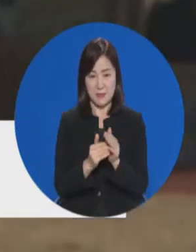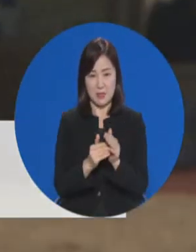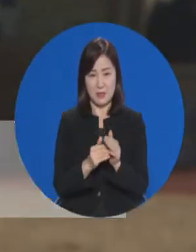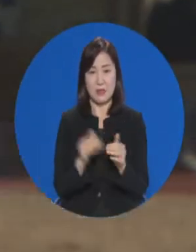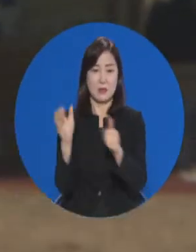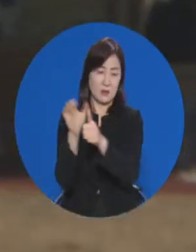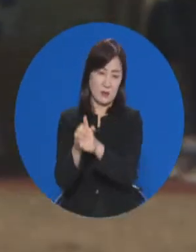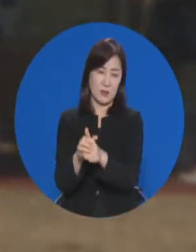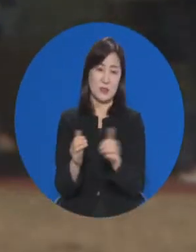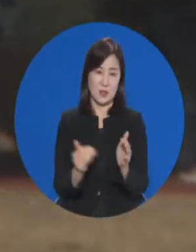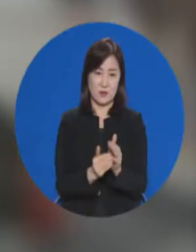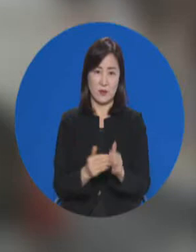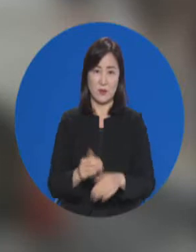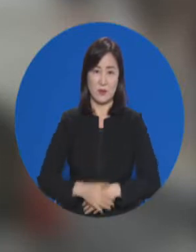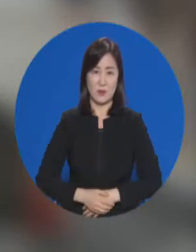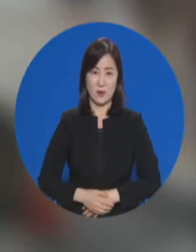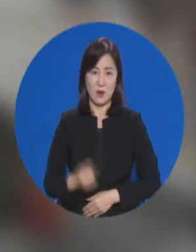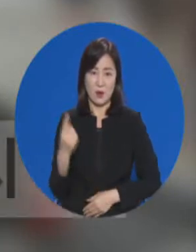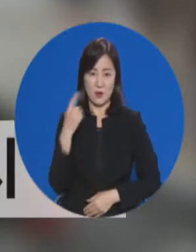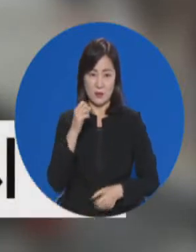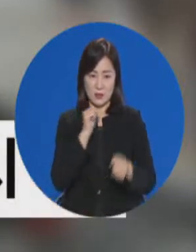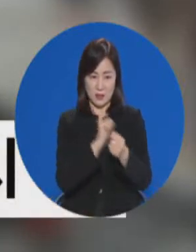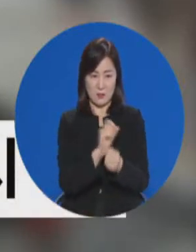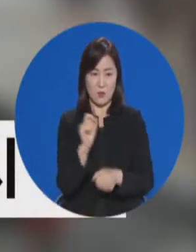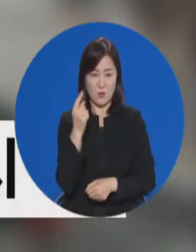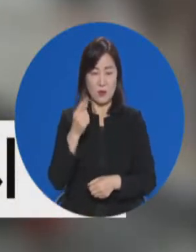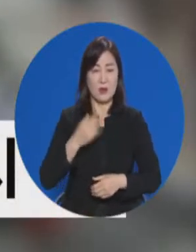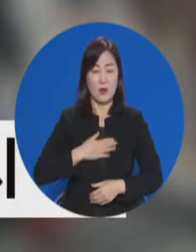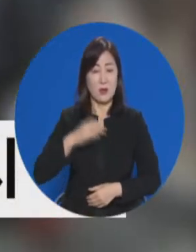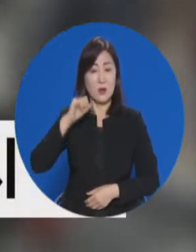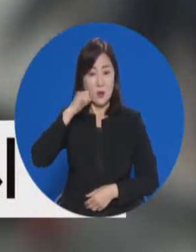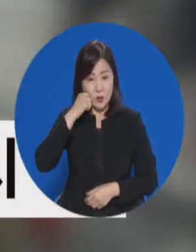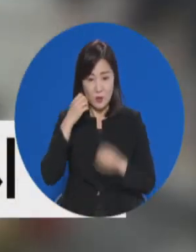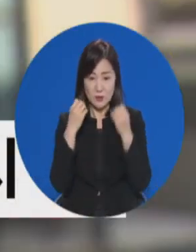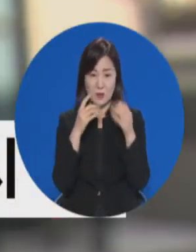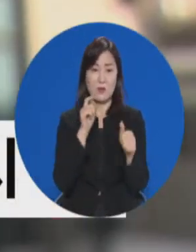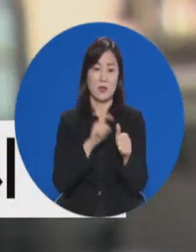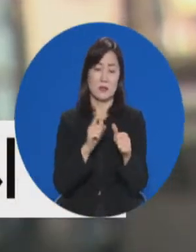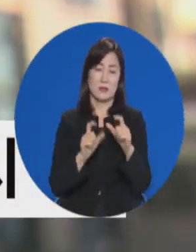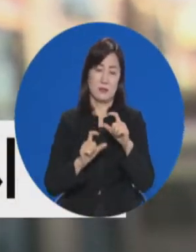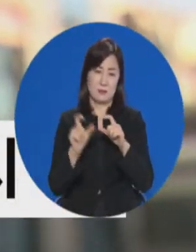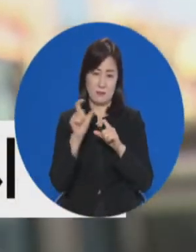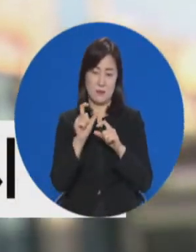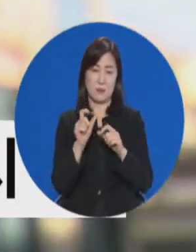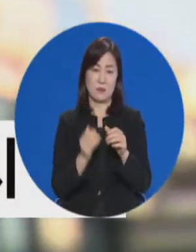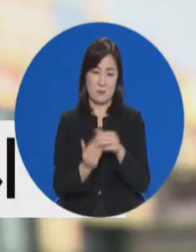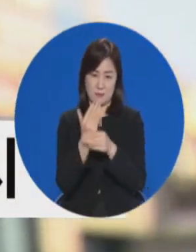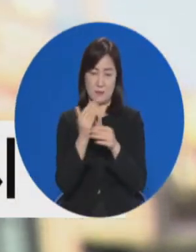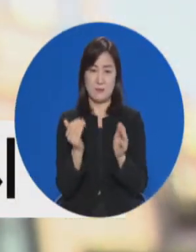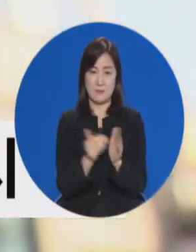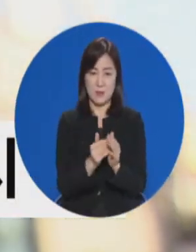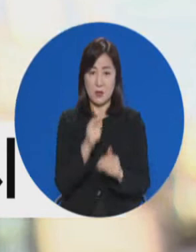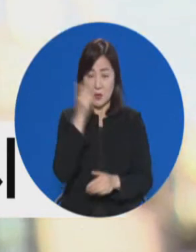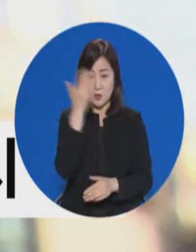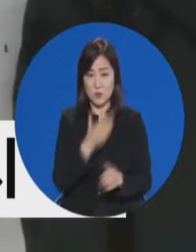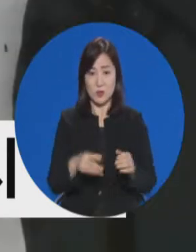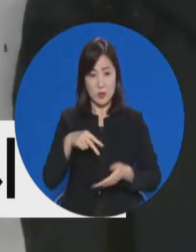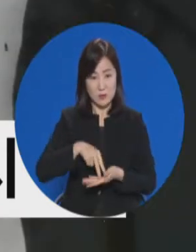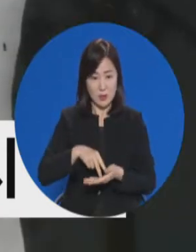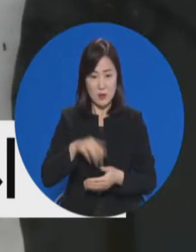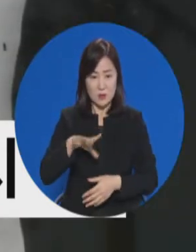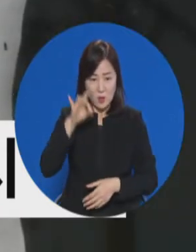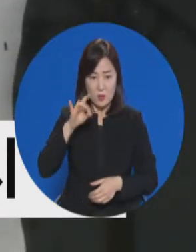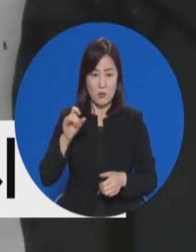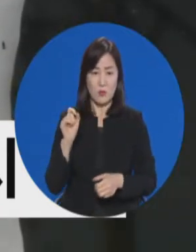진단검사를 의뢰했습니다. 어제 감염 경로를 알 수 없는 신규 확진자도 한 명이 나왔습니다. 여수시는 처음으로